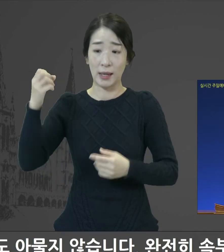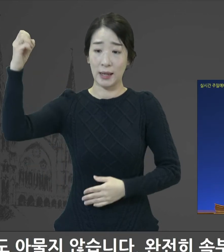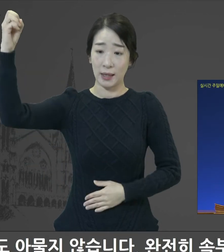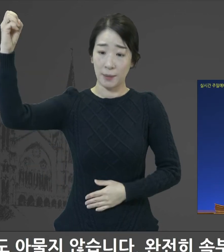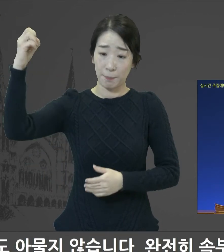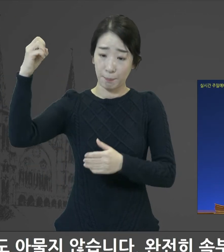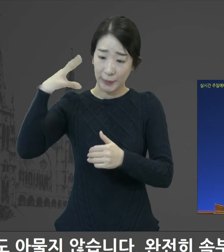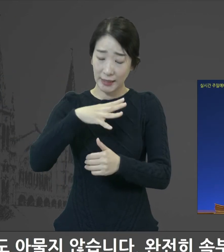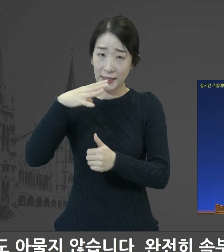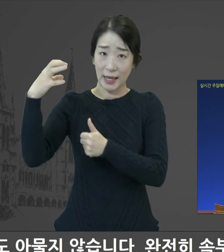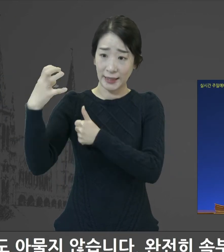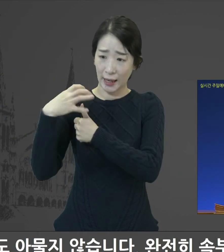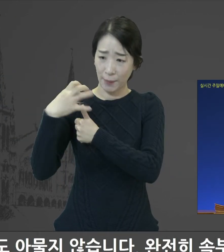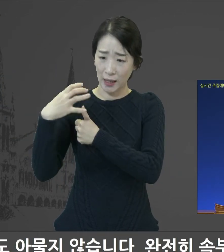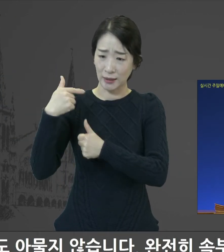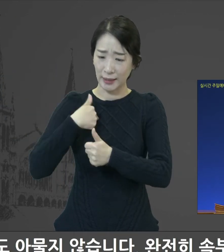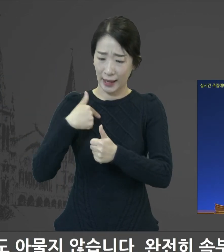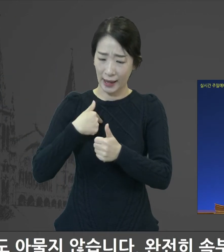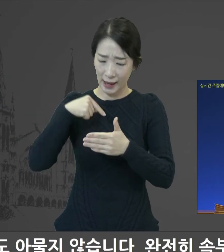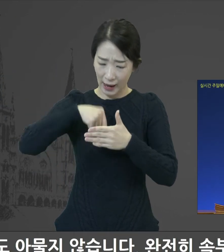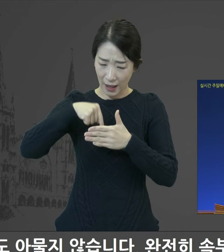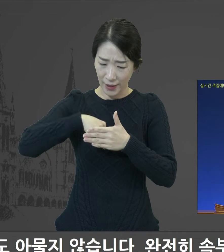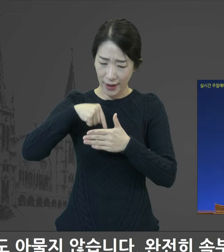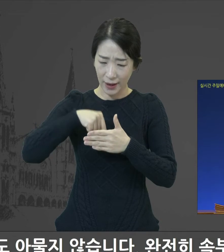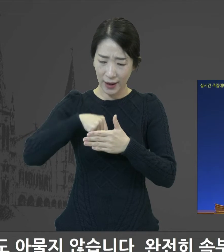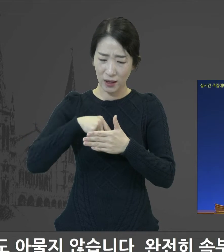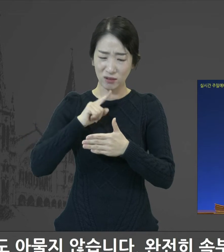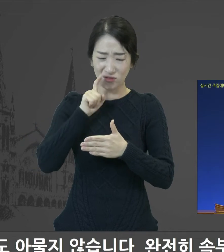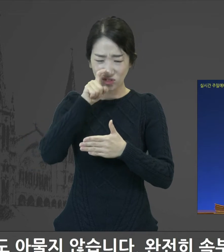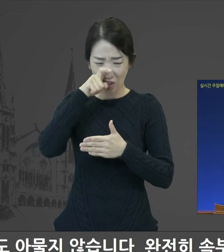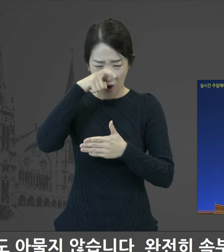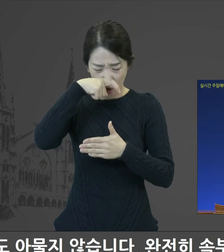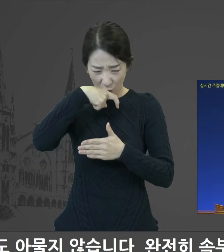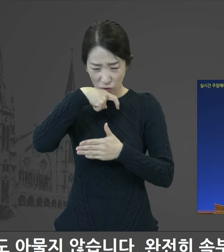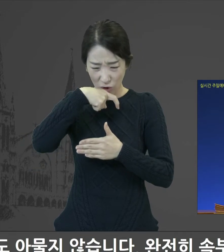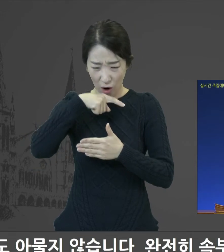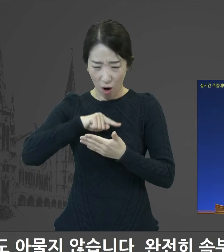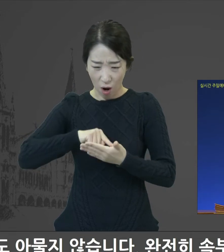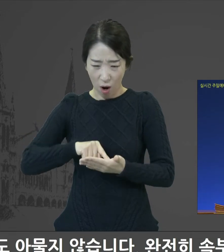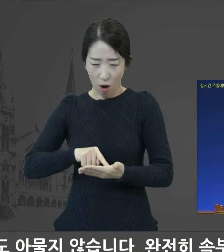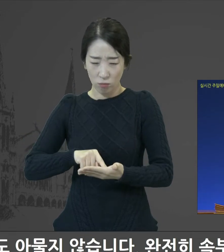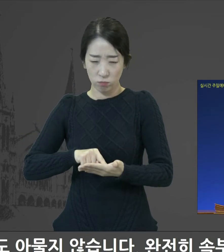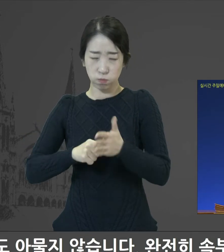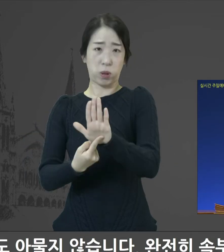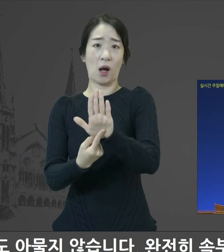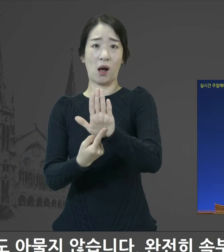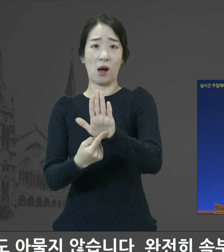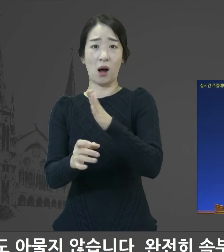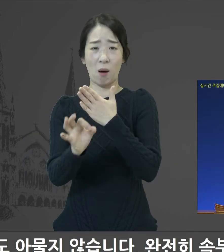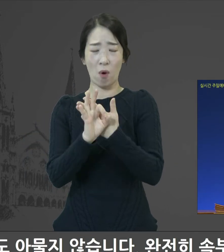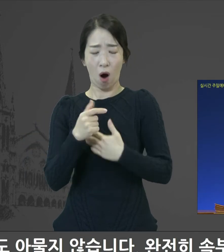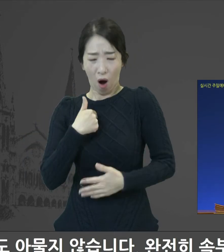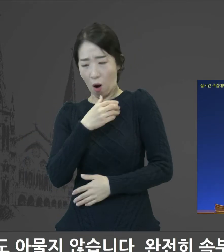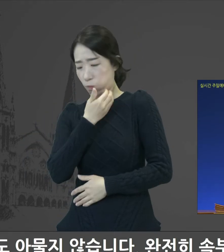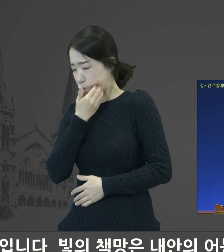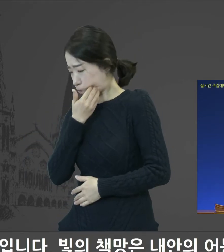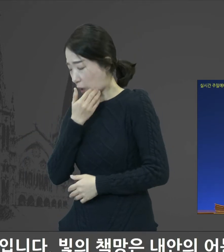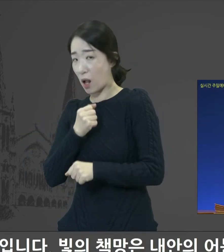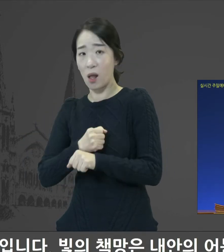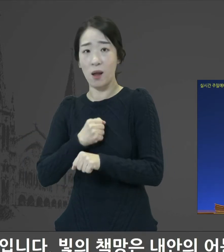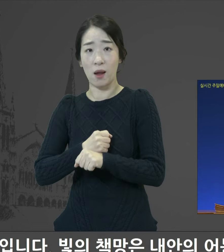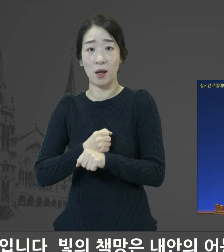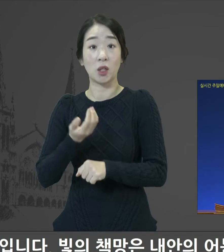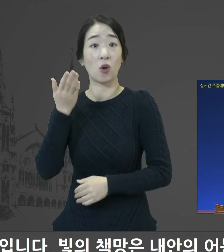내 안에 있는 어두운 모든 것들을 드러내기 때문에 때로는 부끄럽습니다. 그런데